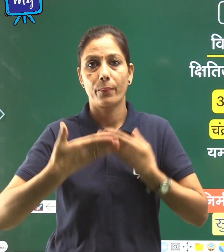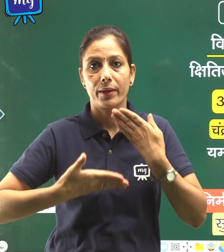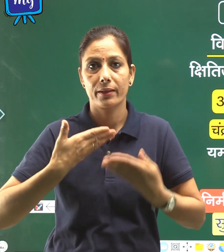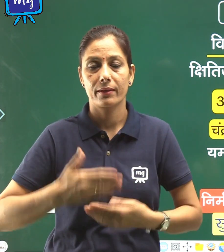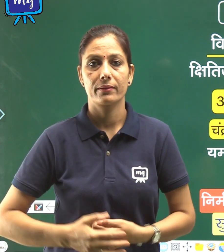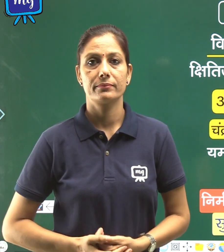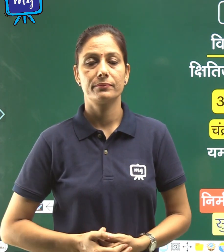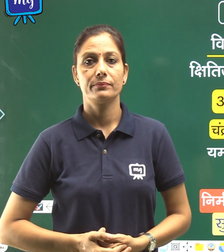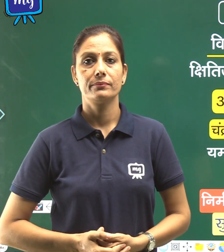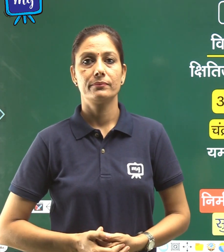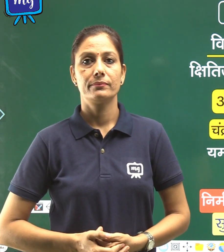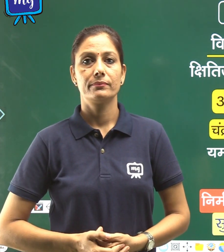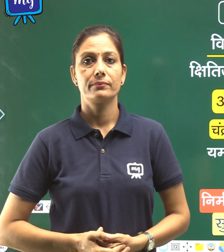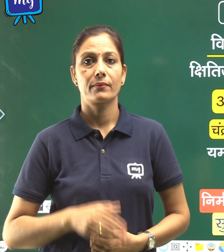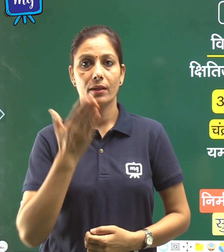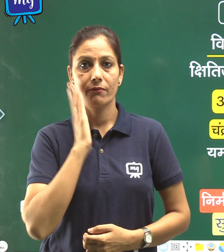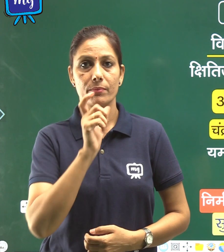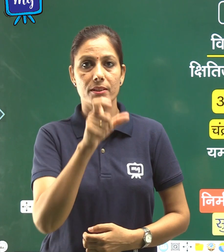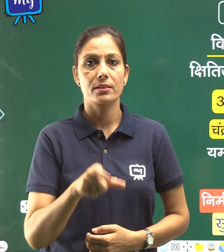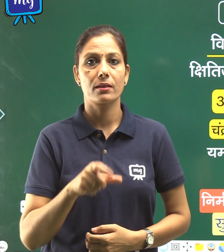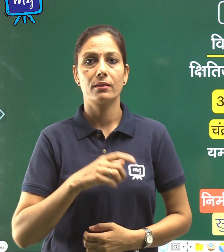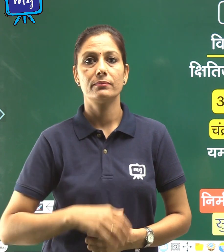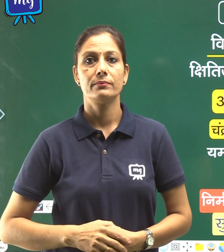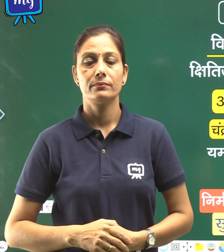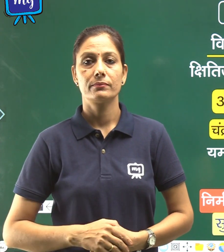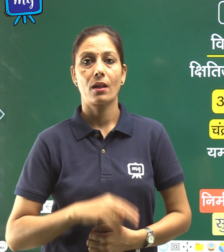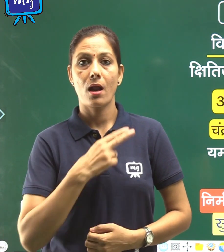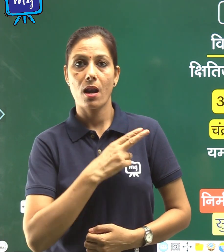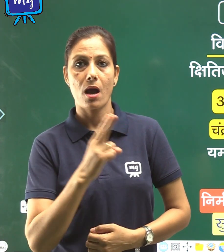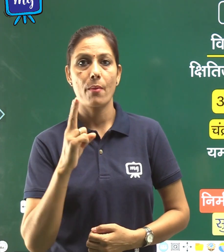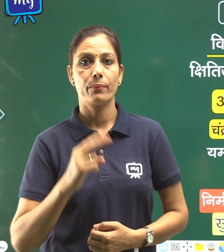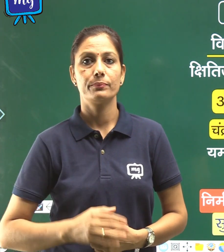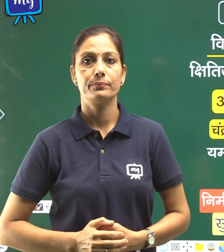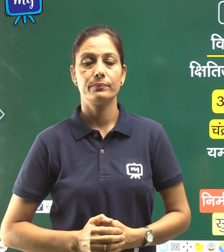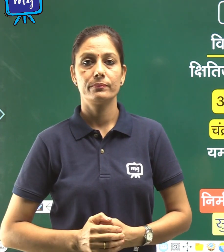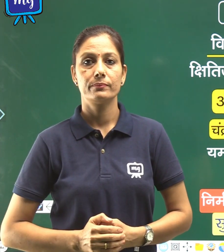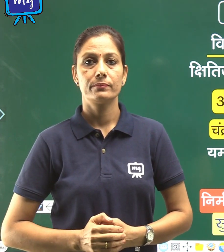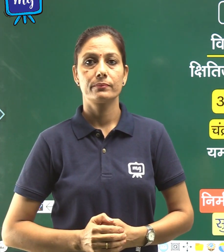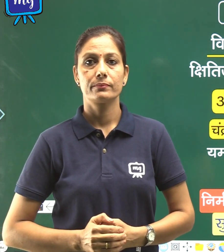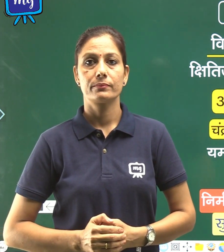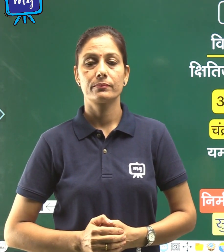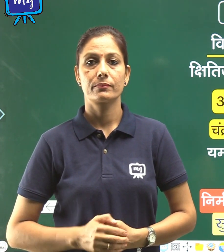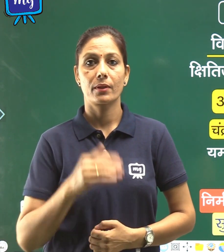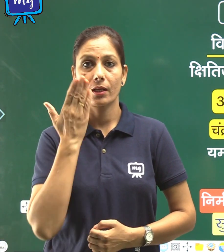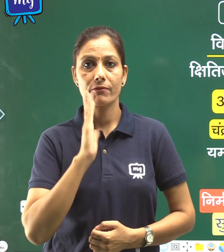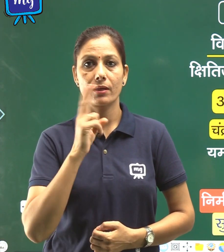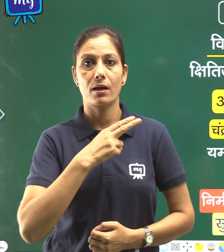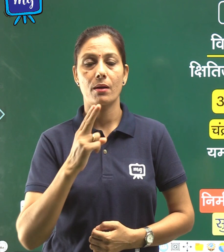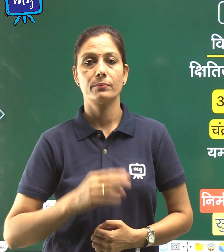पढ़ेंगे। कवि का नाम चंद्रकांत देवताले, कविता का